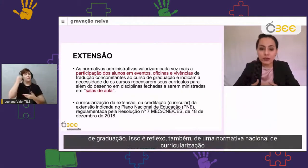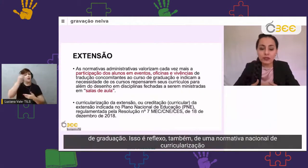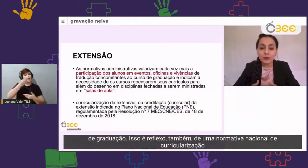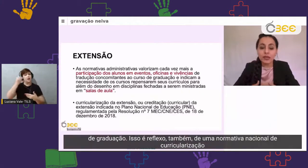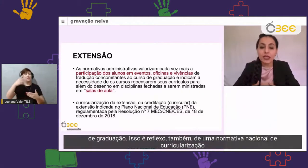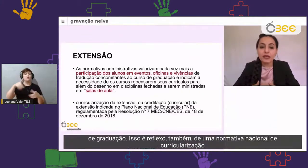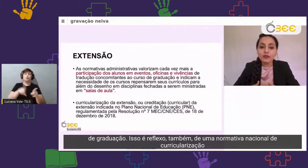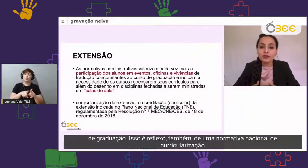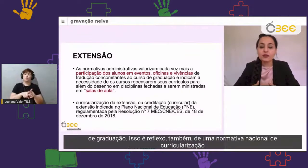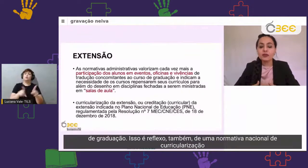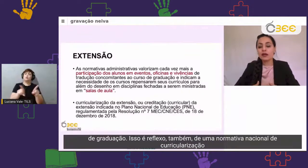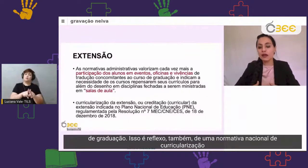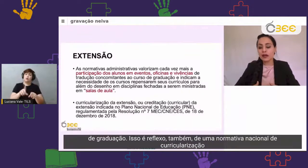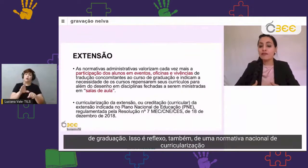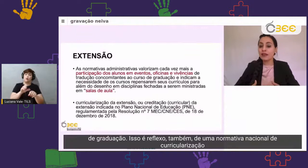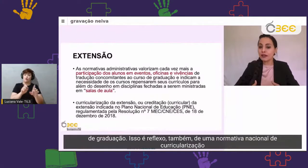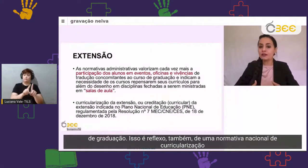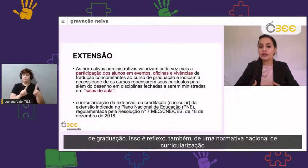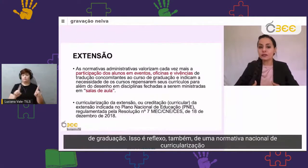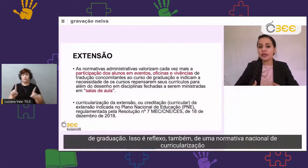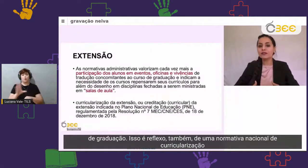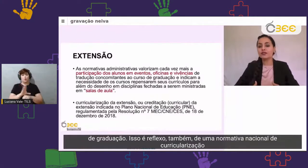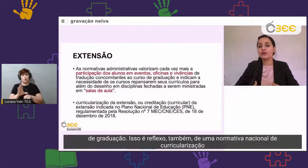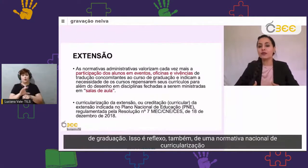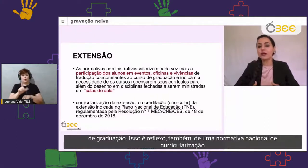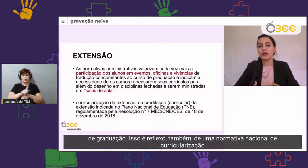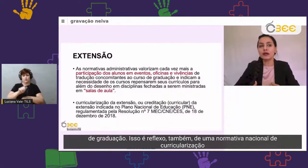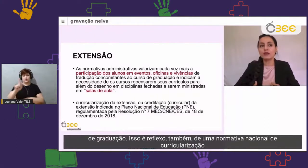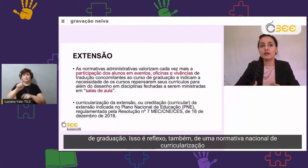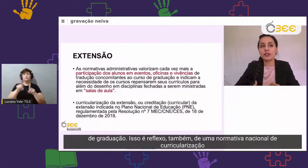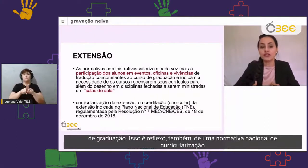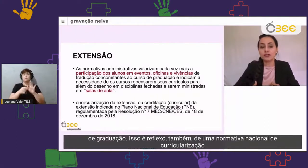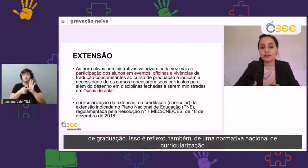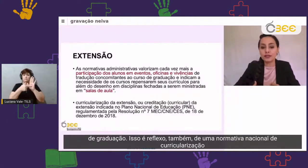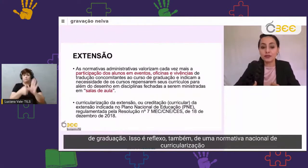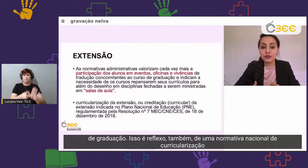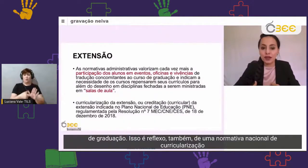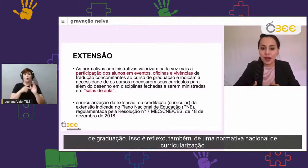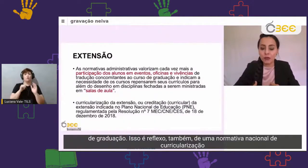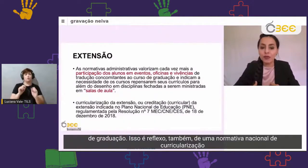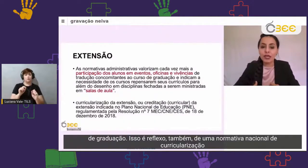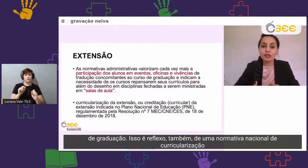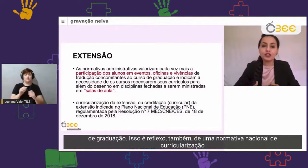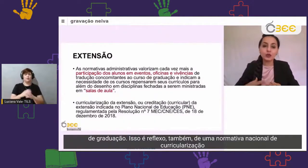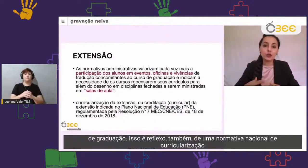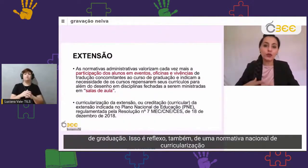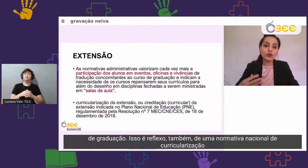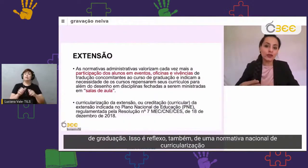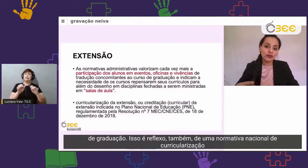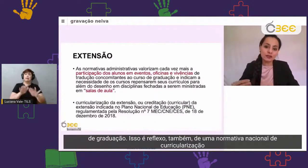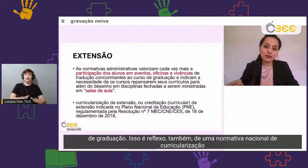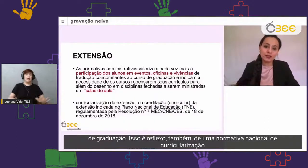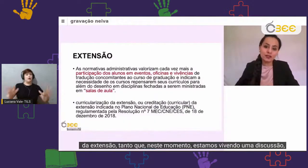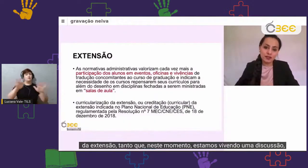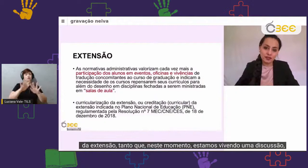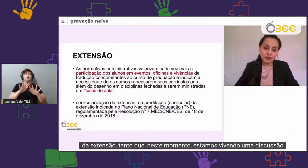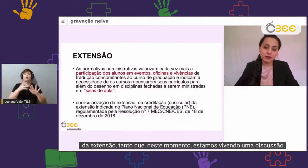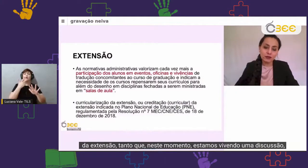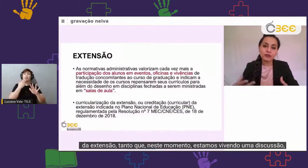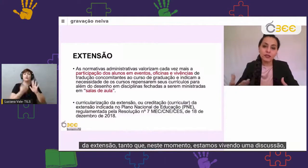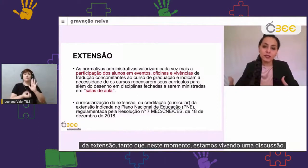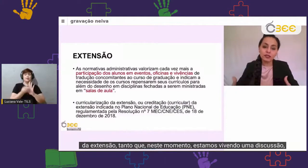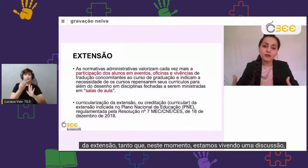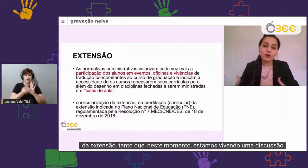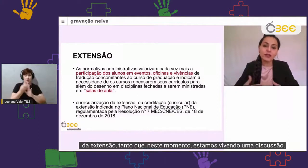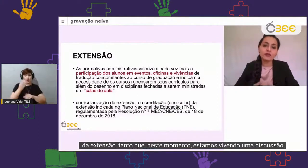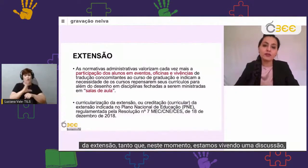ao curso de graduação. Isso é reflexo também de uma normativa nacional de curricularização da